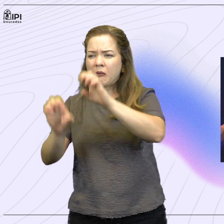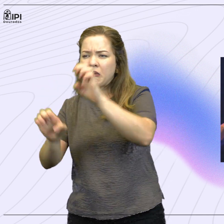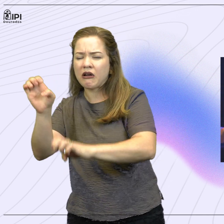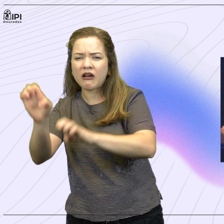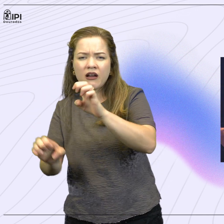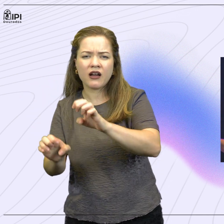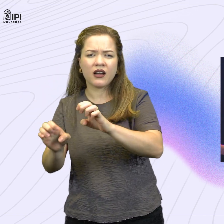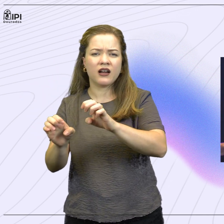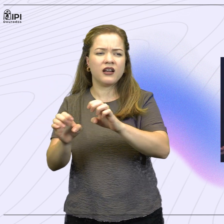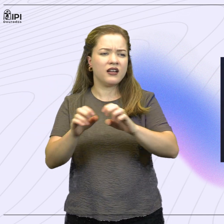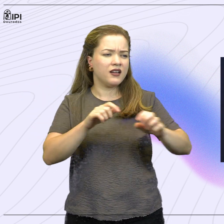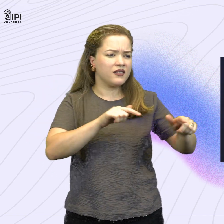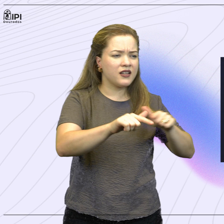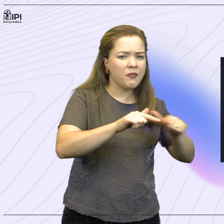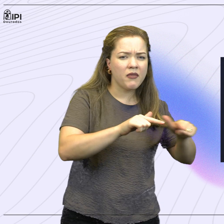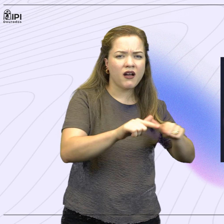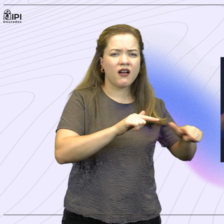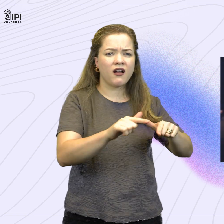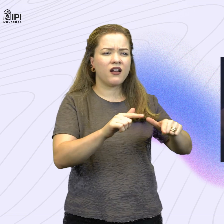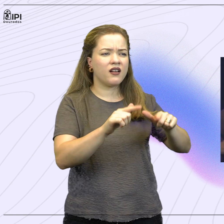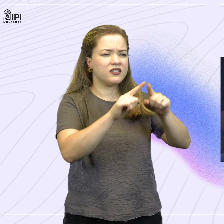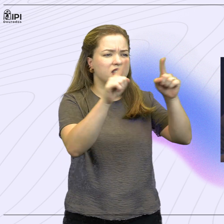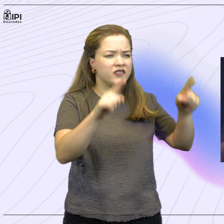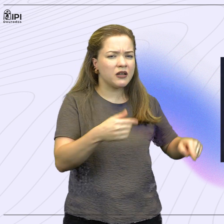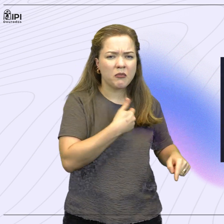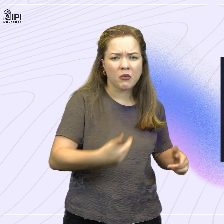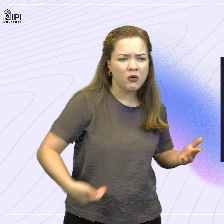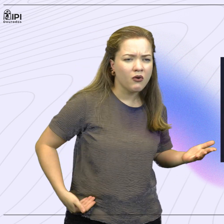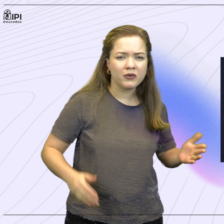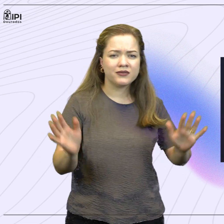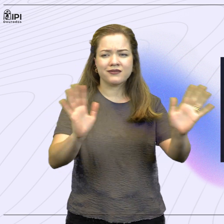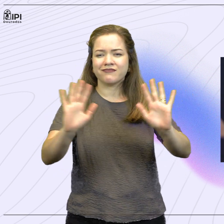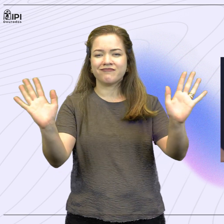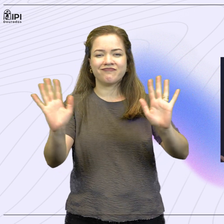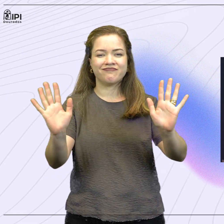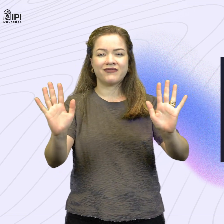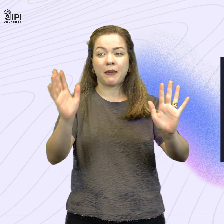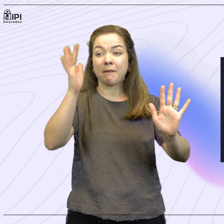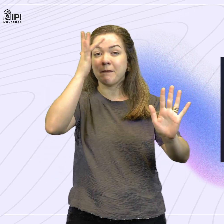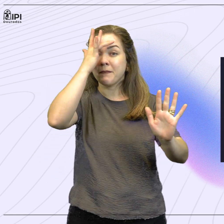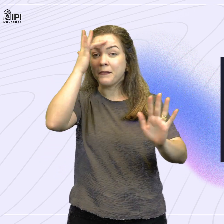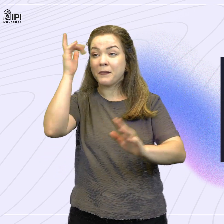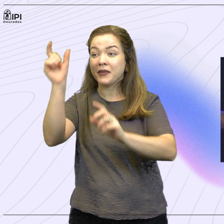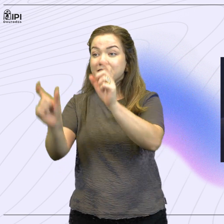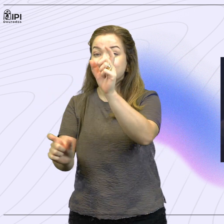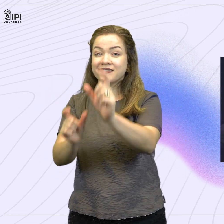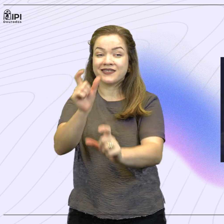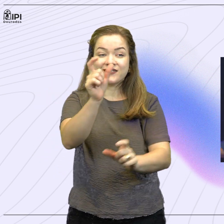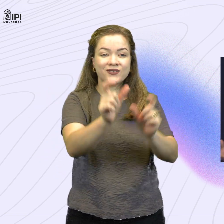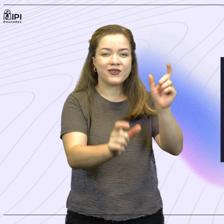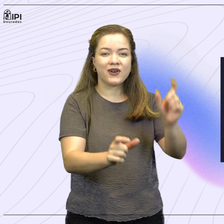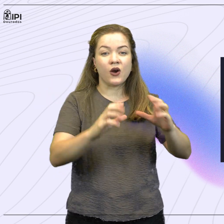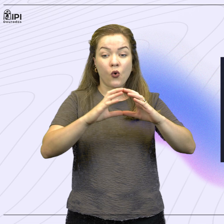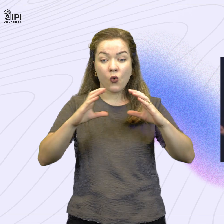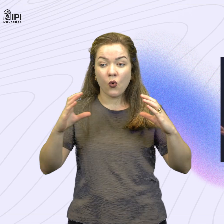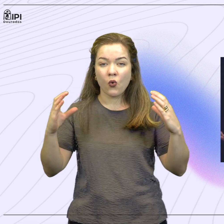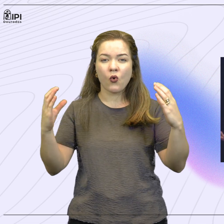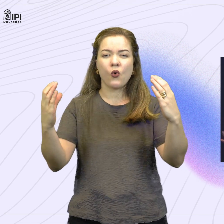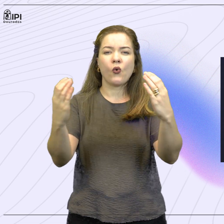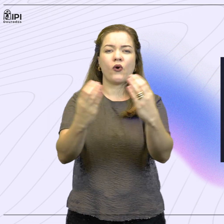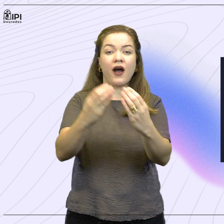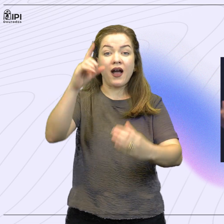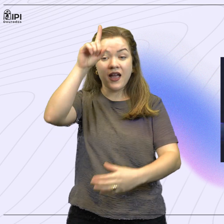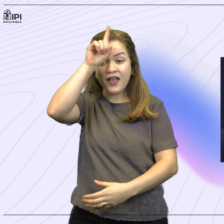não temos mais aqui funcionários, servidores públicos. Nós temos pessoas onde nessa comunidade, nesse